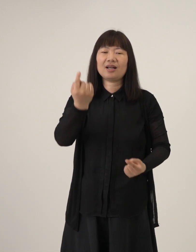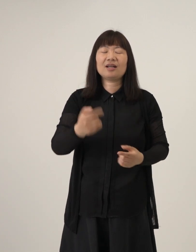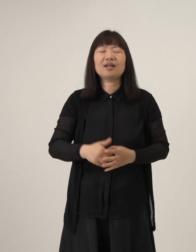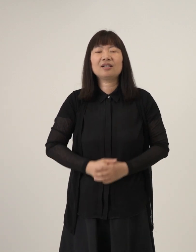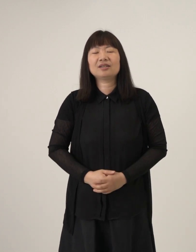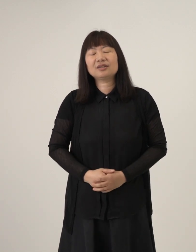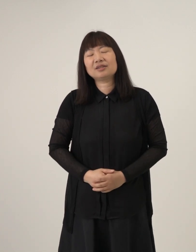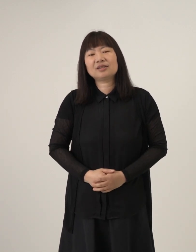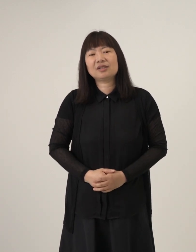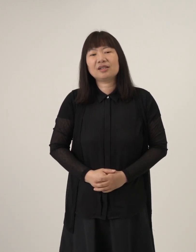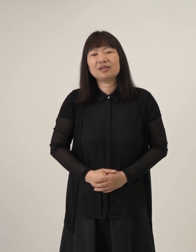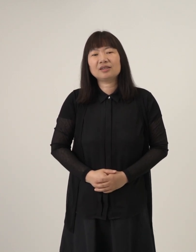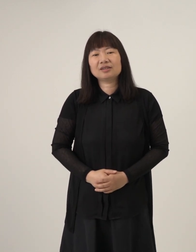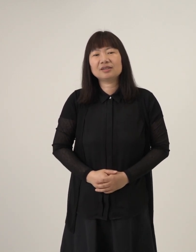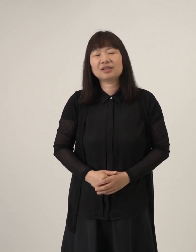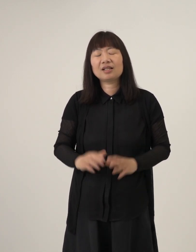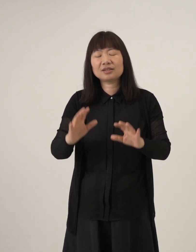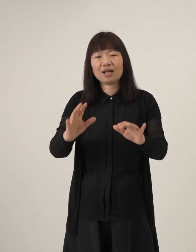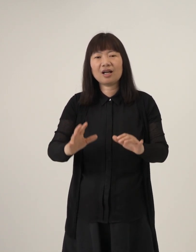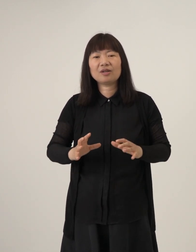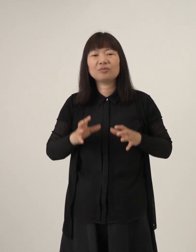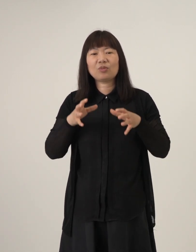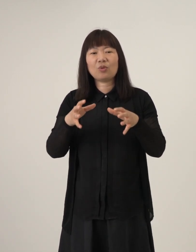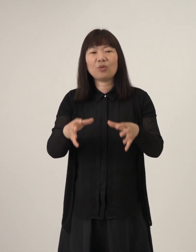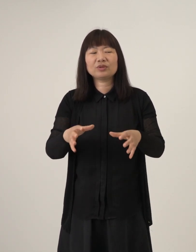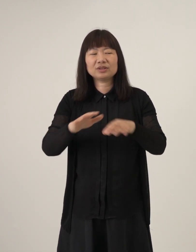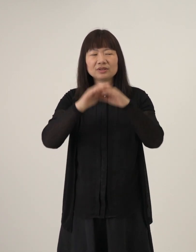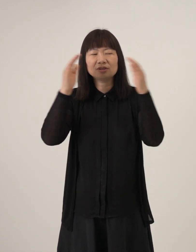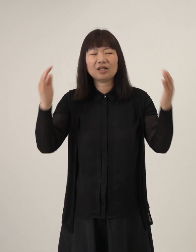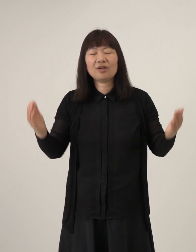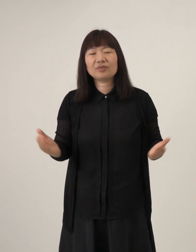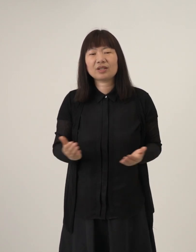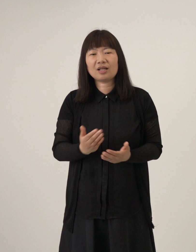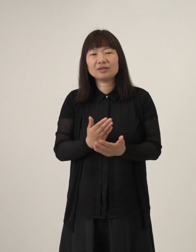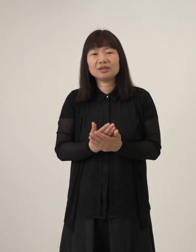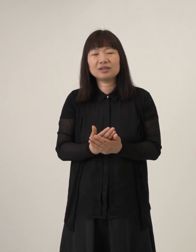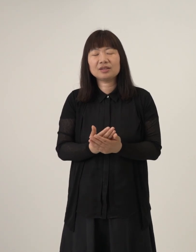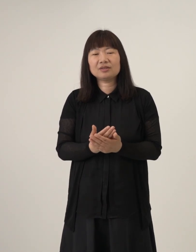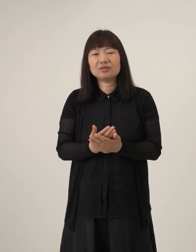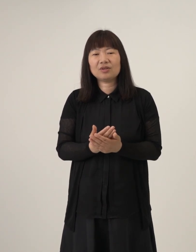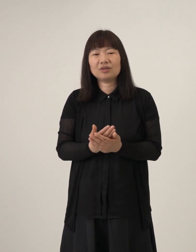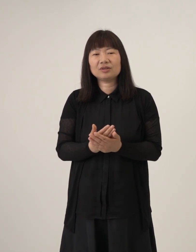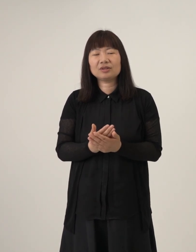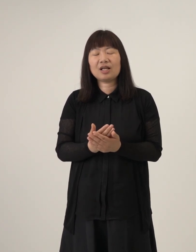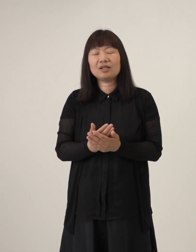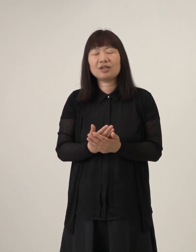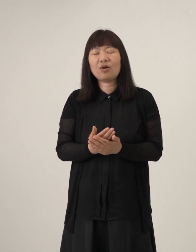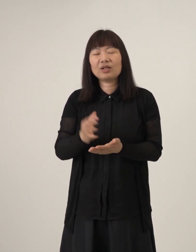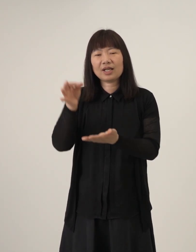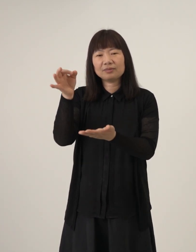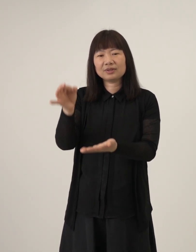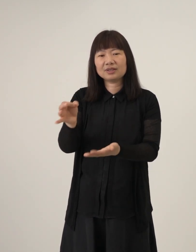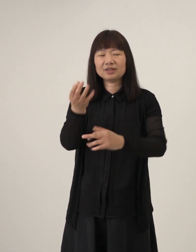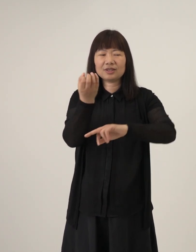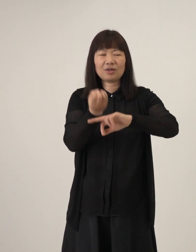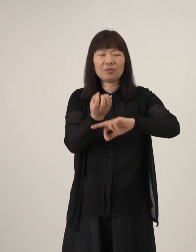경이로움보다 이 세상 모든 값진